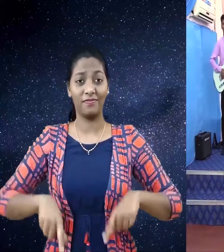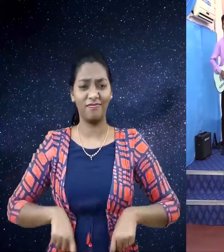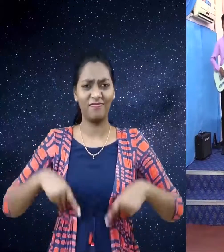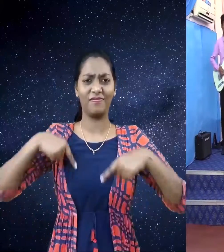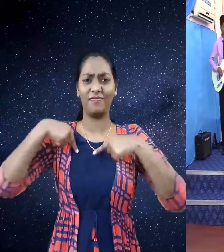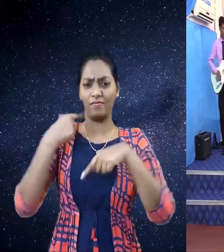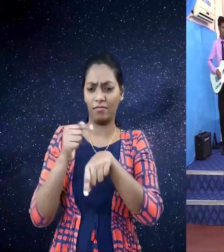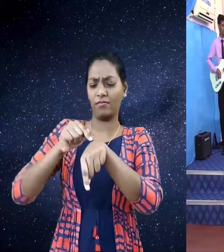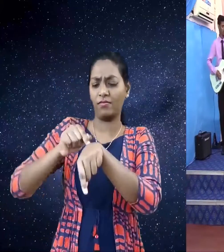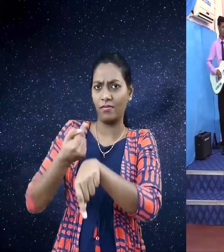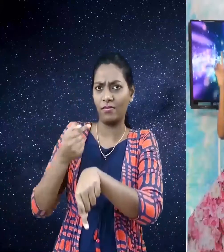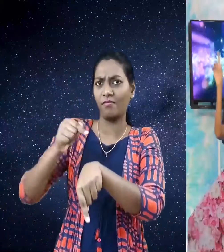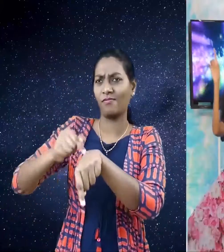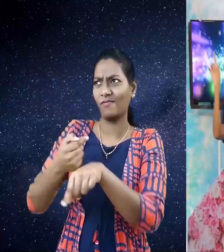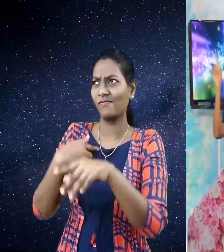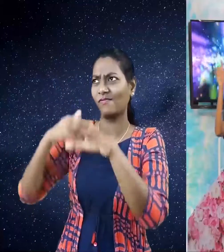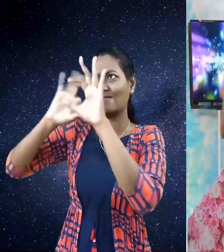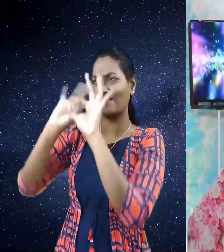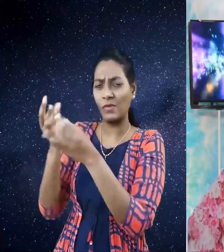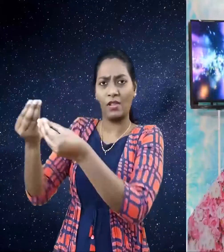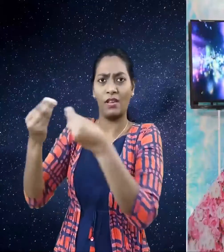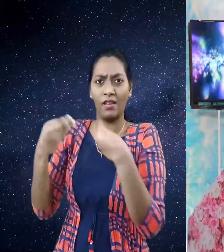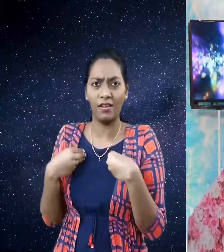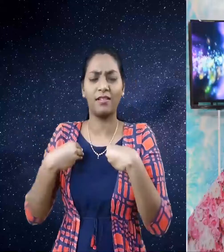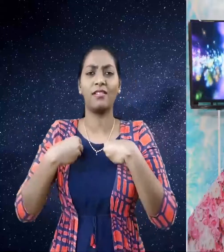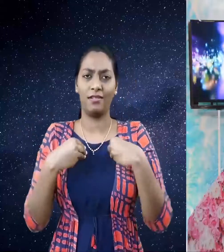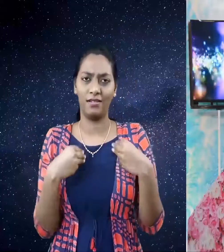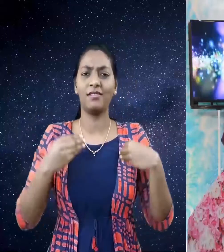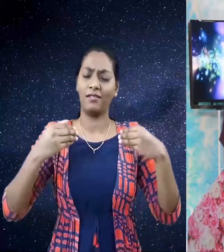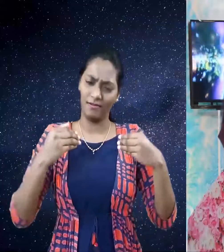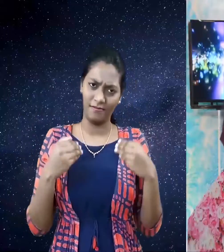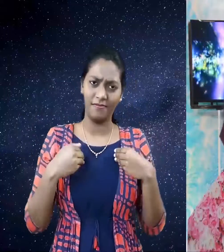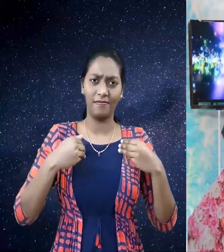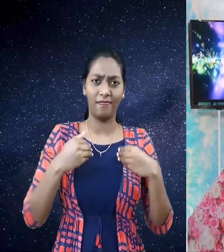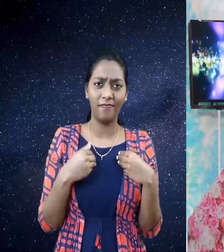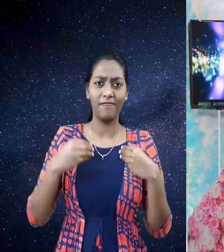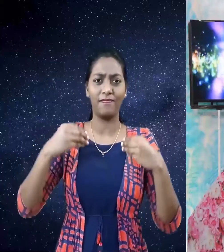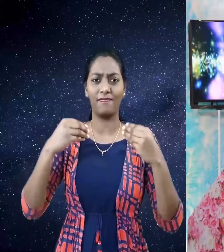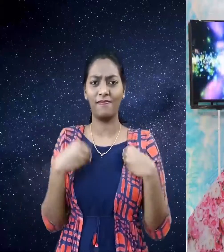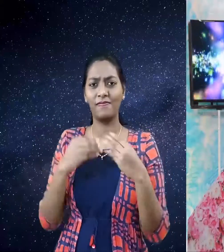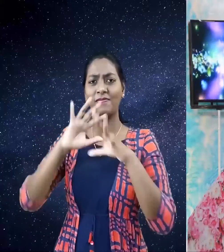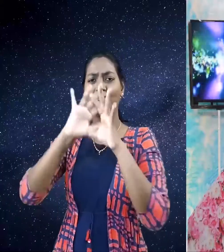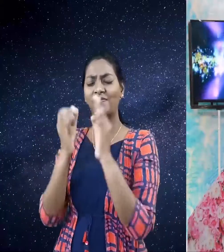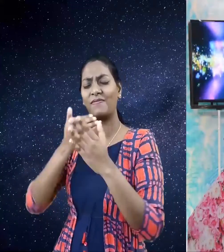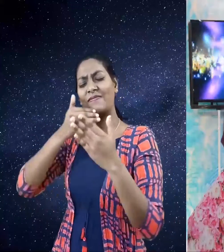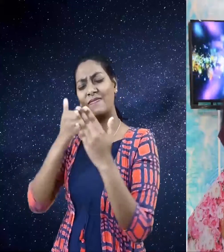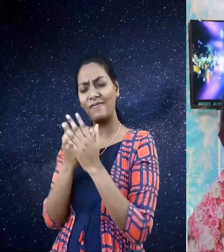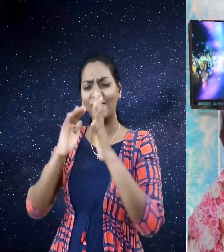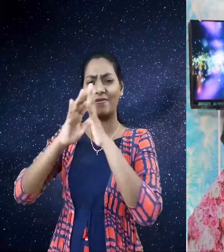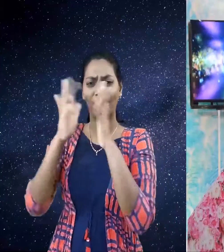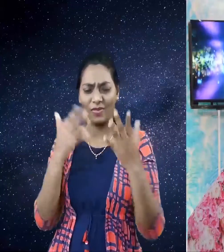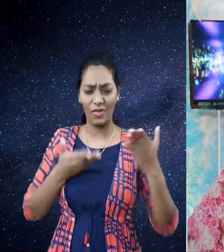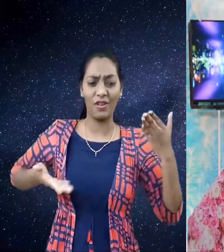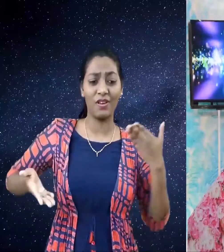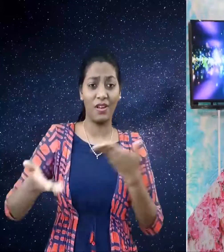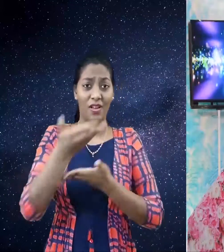जीवन की आवश्यकता उसने पूरी की है और मैं जानता हूँ मैं कौन